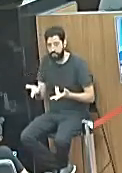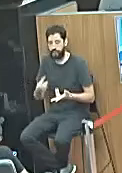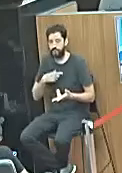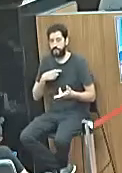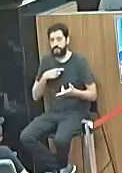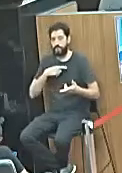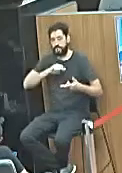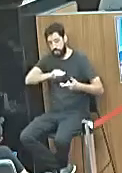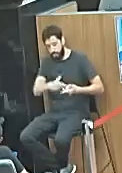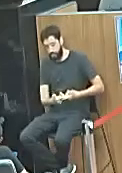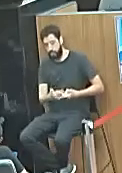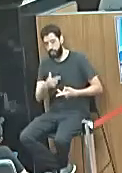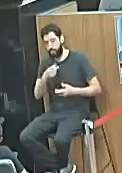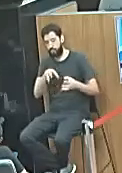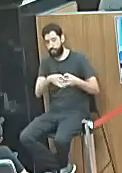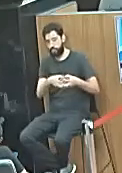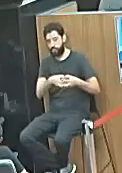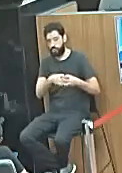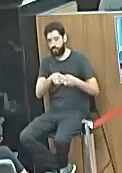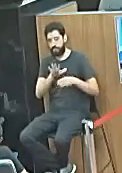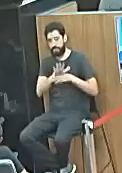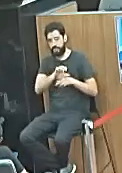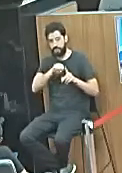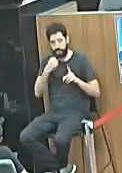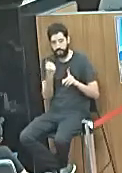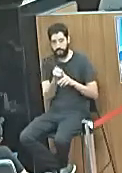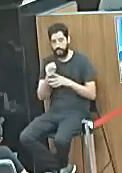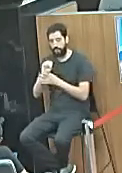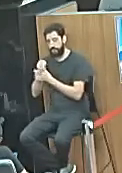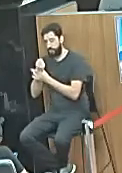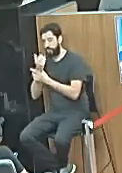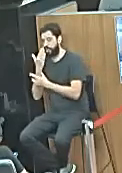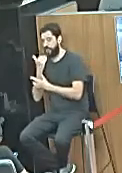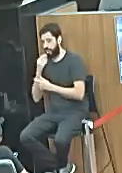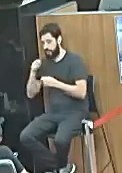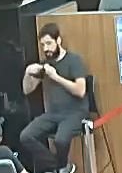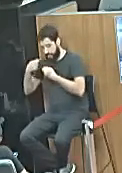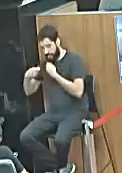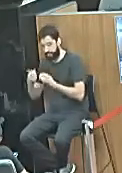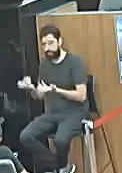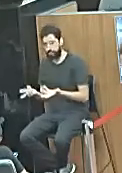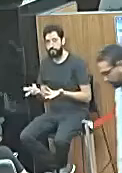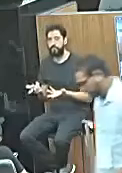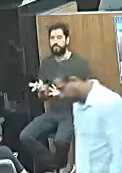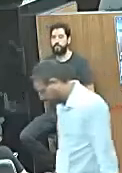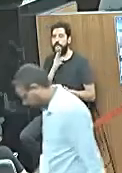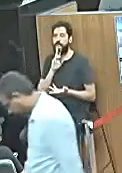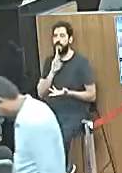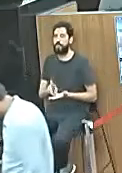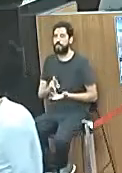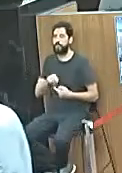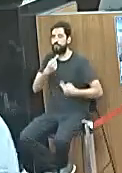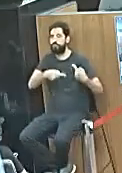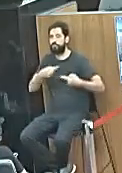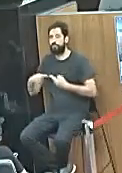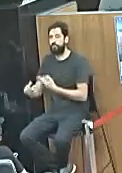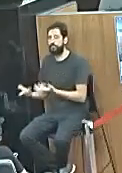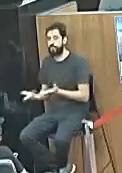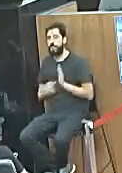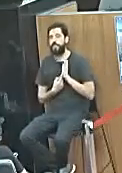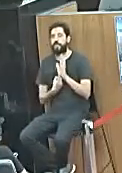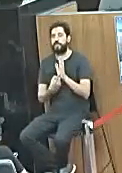subgrupos assistência social e segurança alimentar como resultado das discussões foram apresentadas sugestões